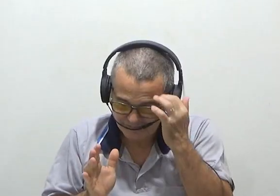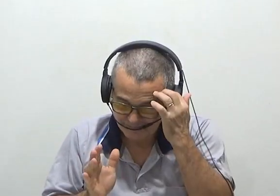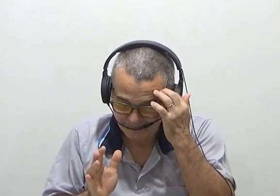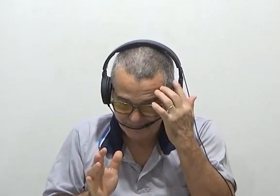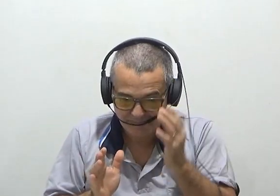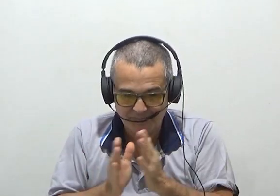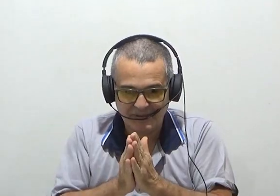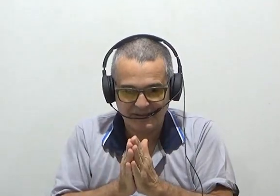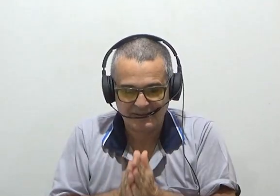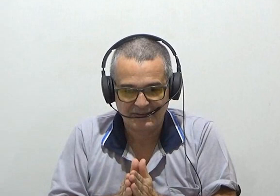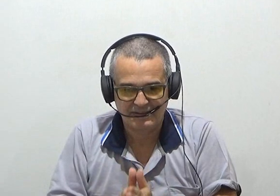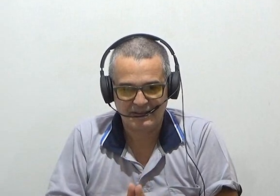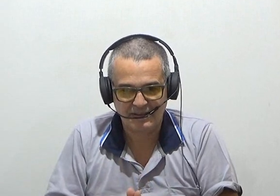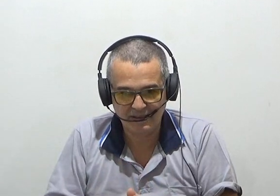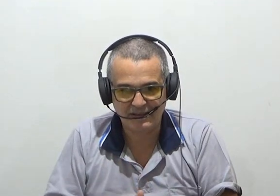Pronto.